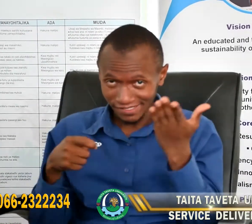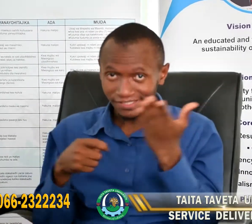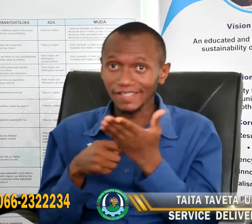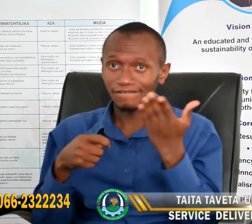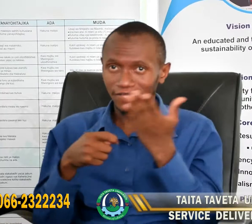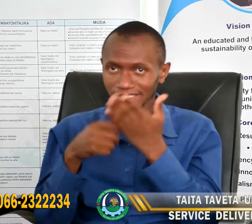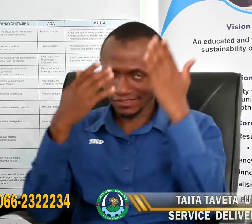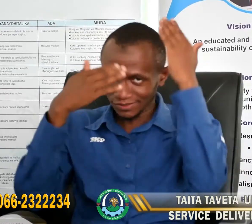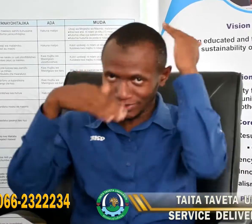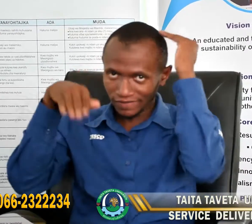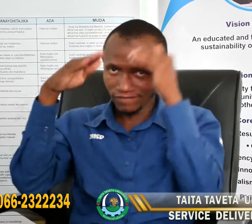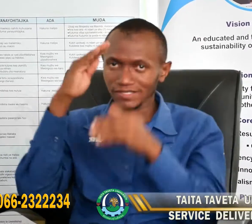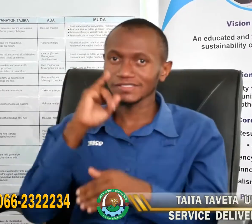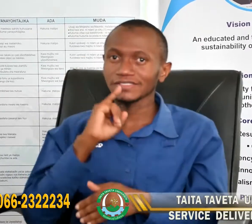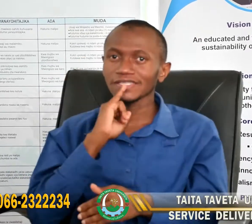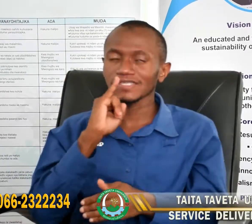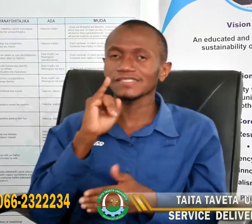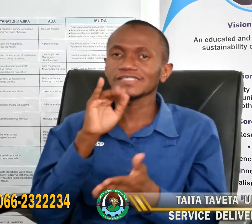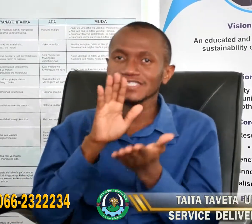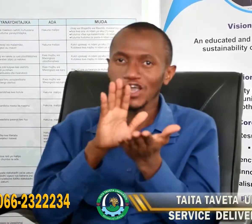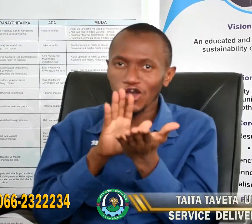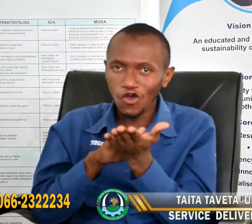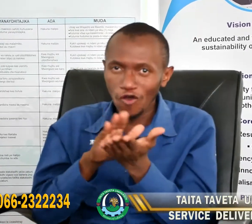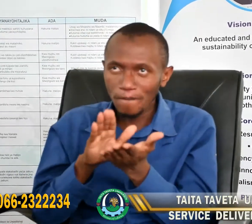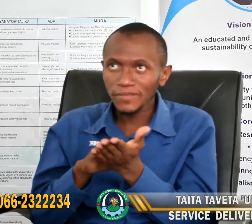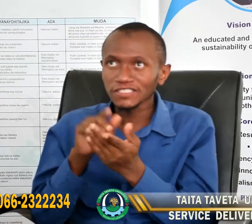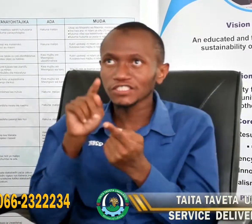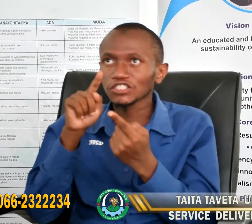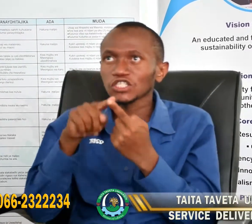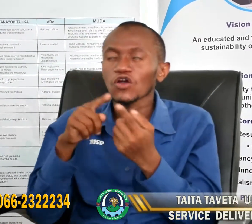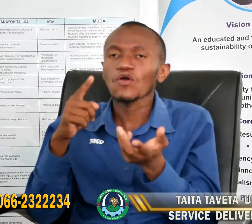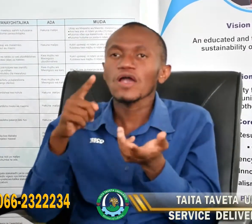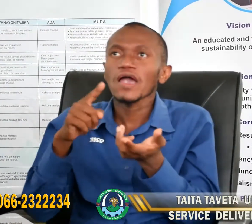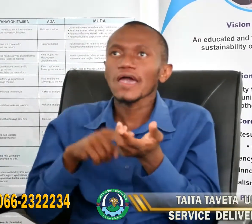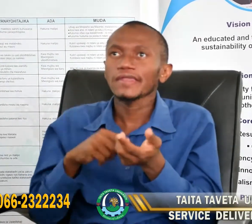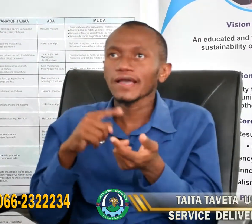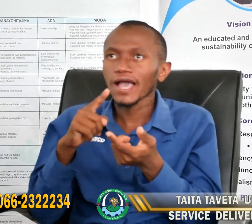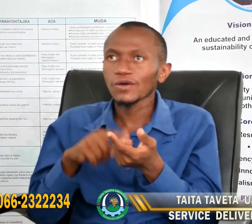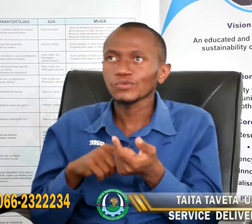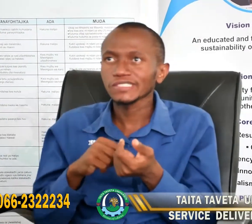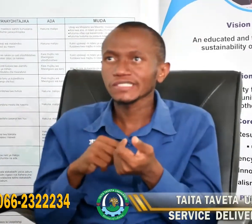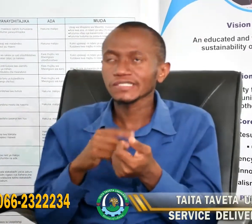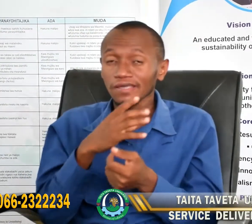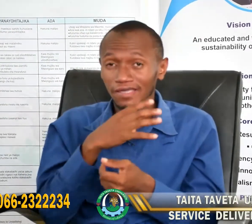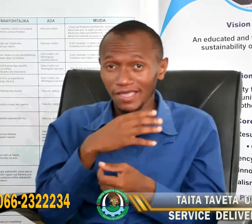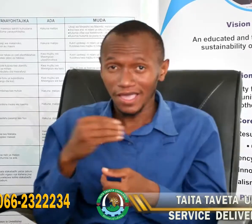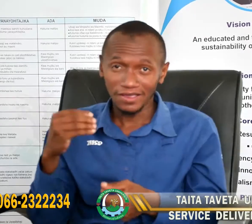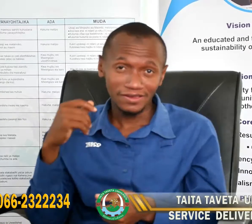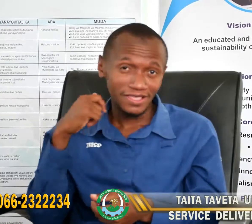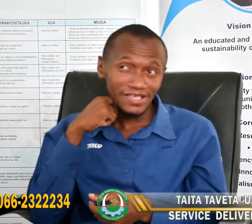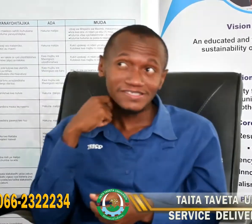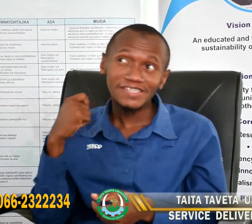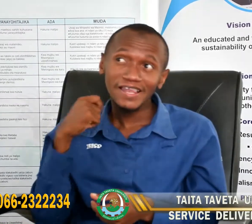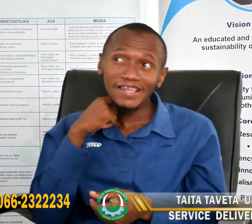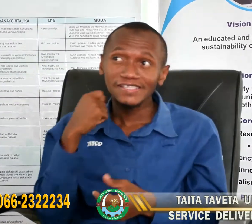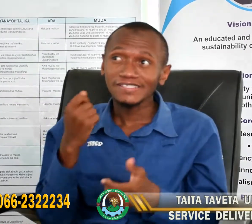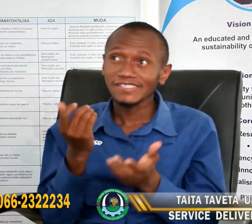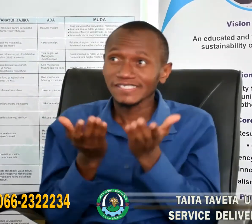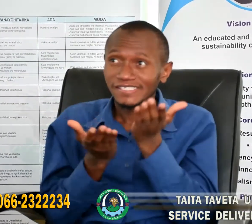huduma inayohitajika. Ada, hakuna malipo. Muda, utoaji wa mrejesho